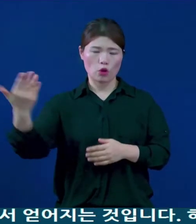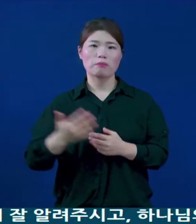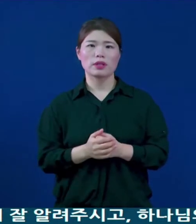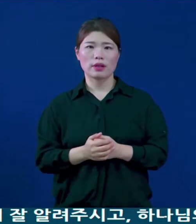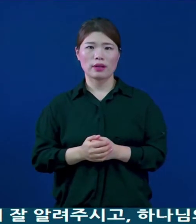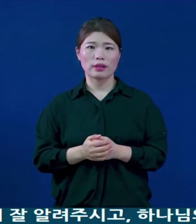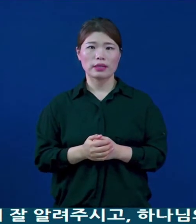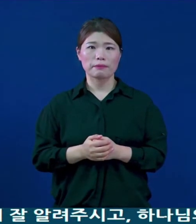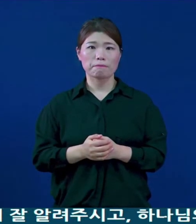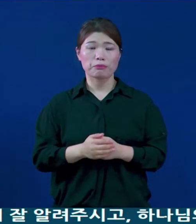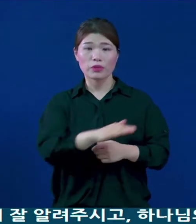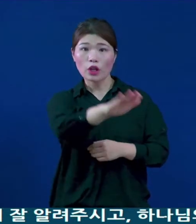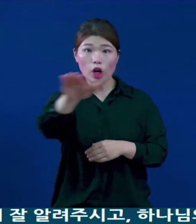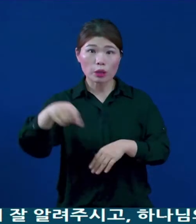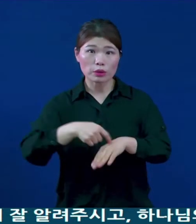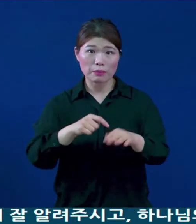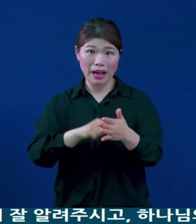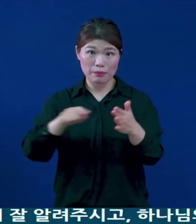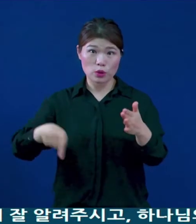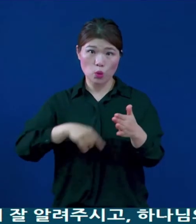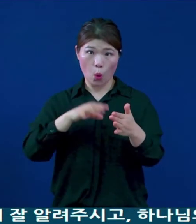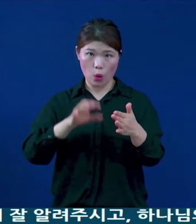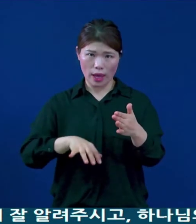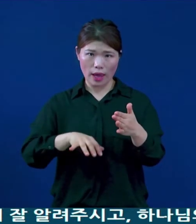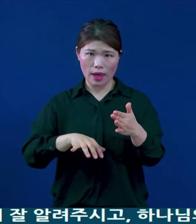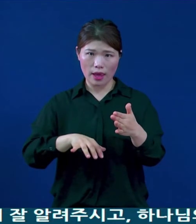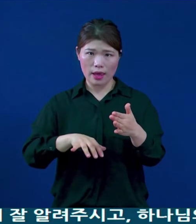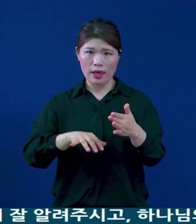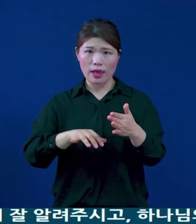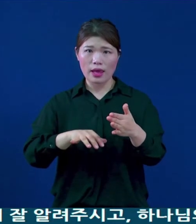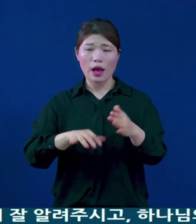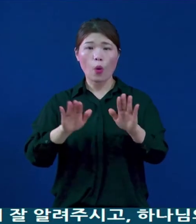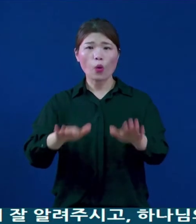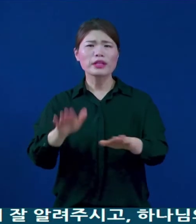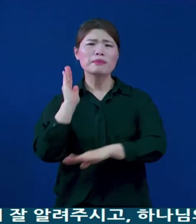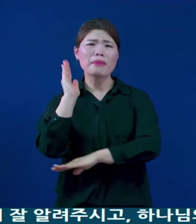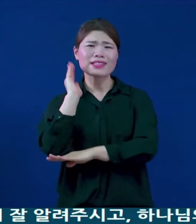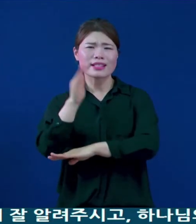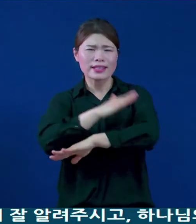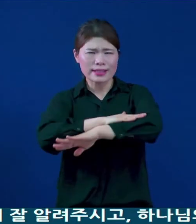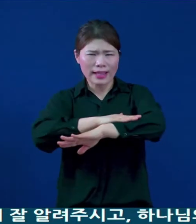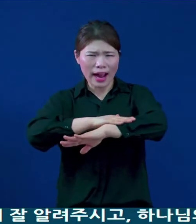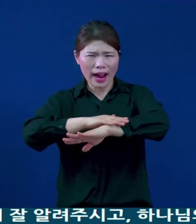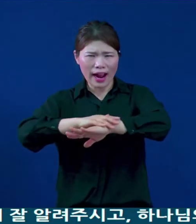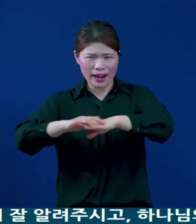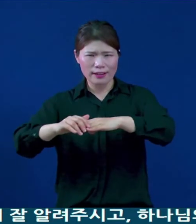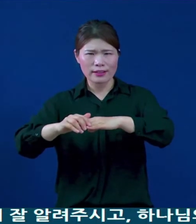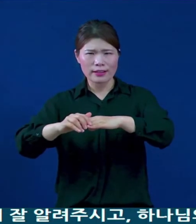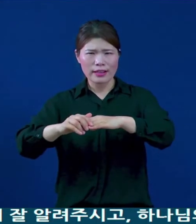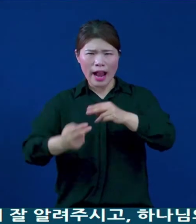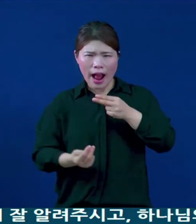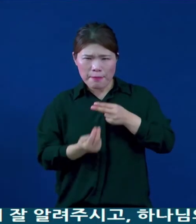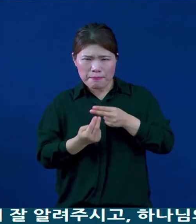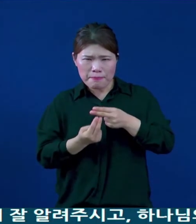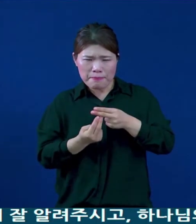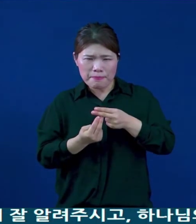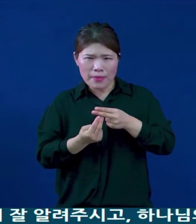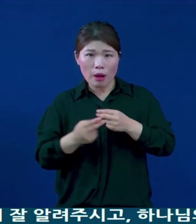것입니다. 우리 마음속에 메시지 잘 담아두십시다. 순환이 영광이다.